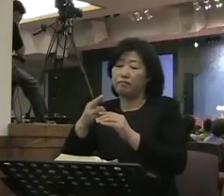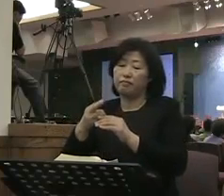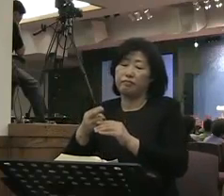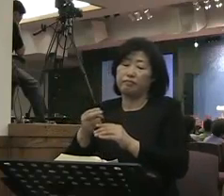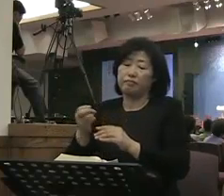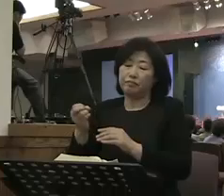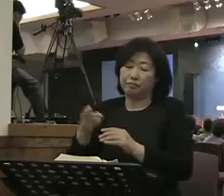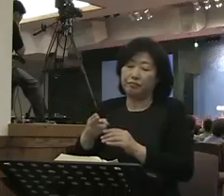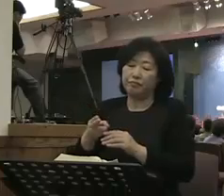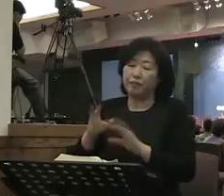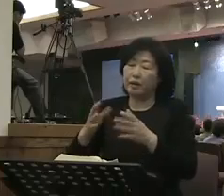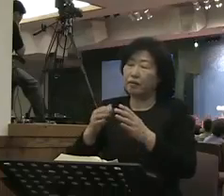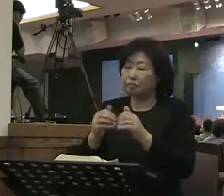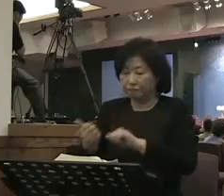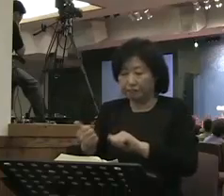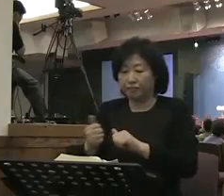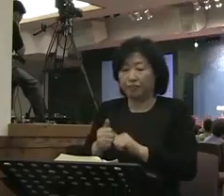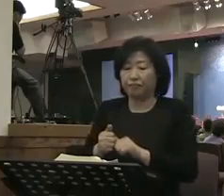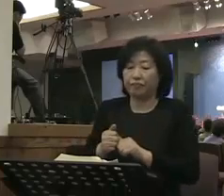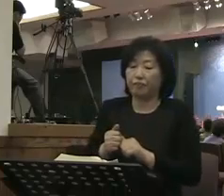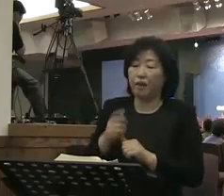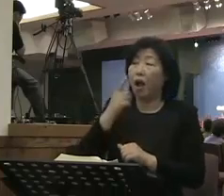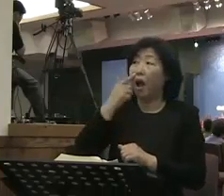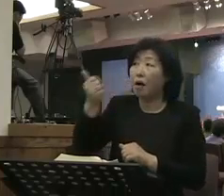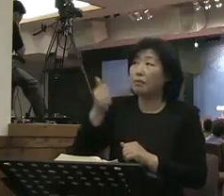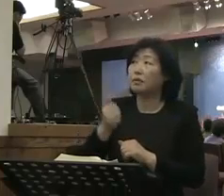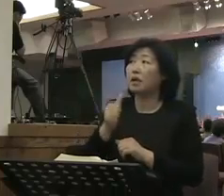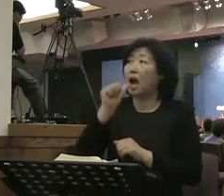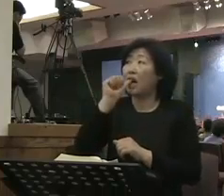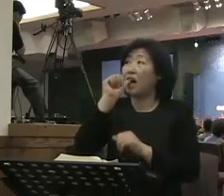떠나게 되었고, 아버지는 감옥을